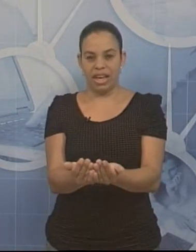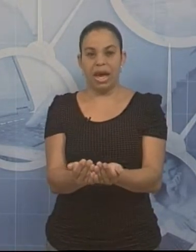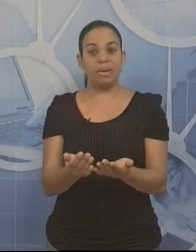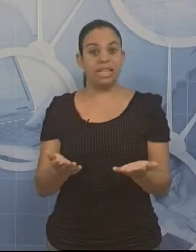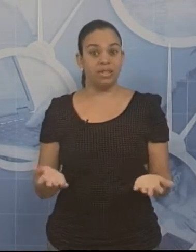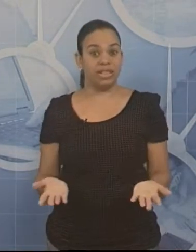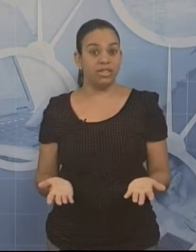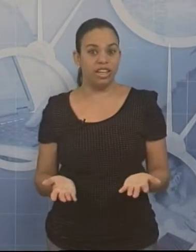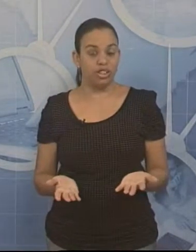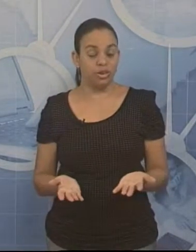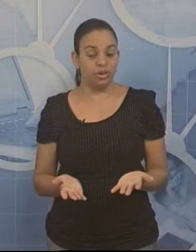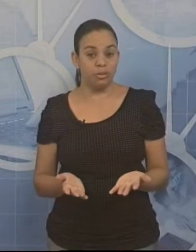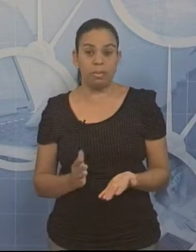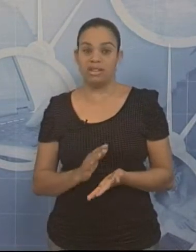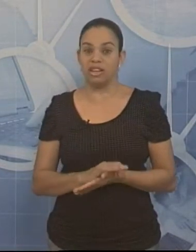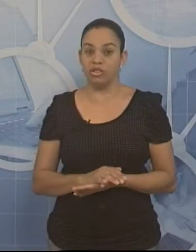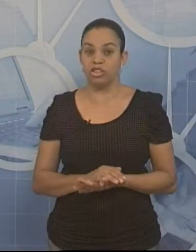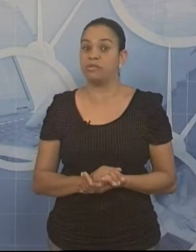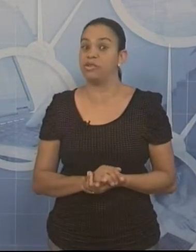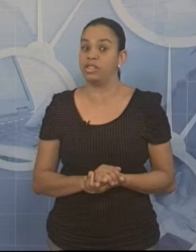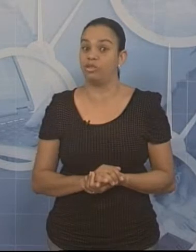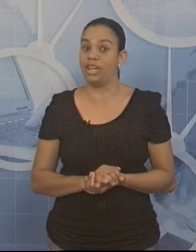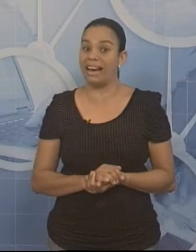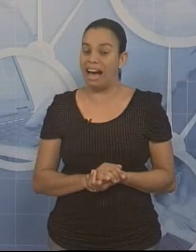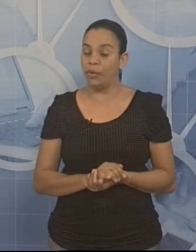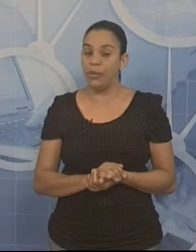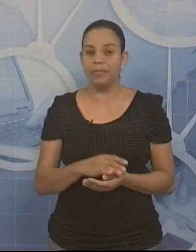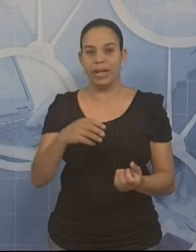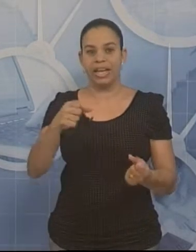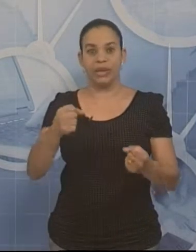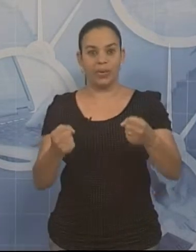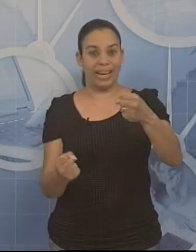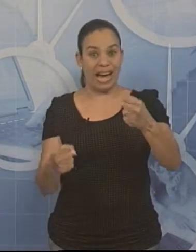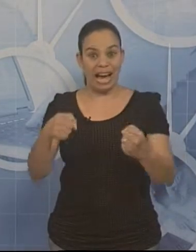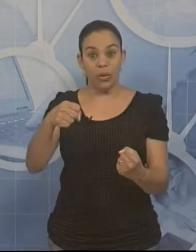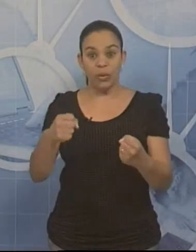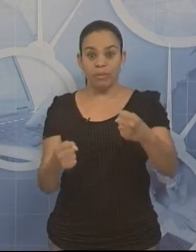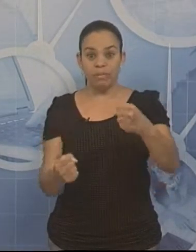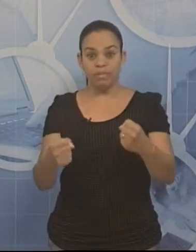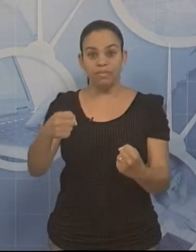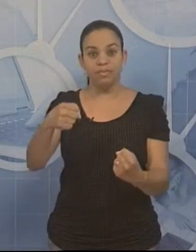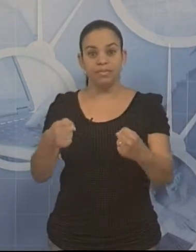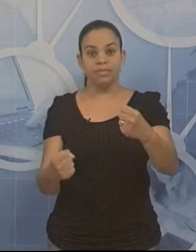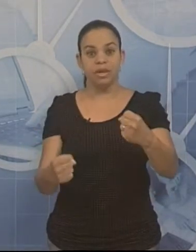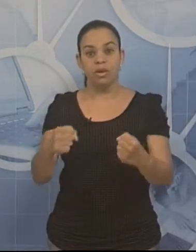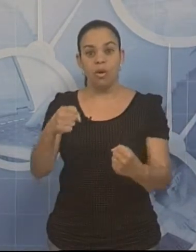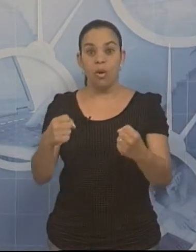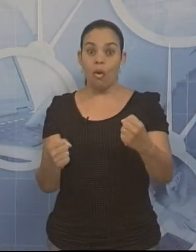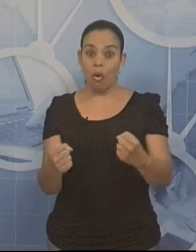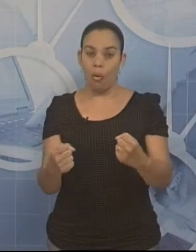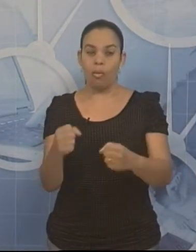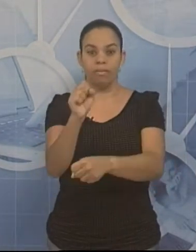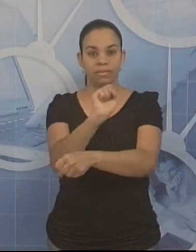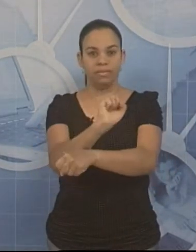reprisando então sinais de hoje o primeiro sinal que nós vimos um sinal de carro então carro ou